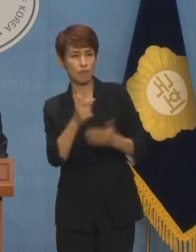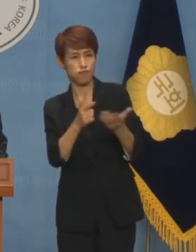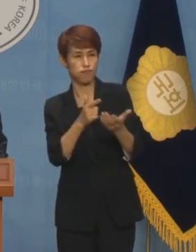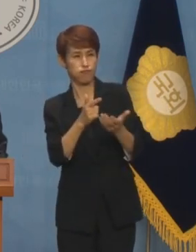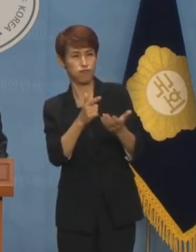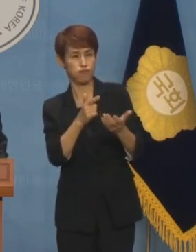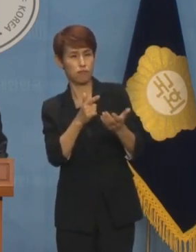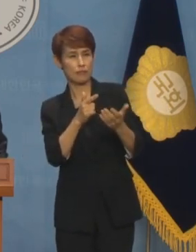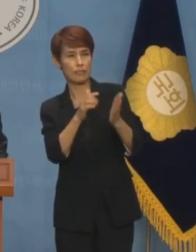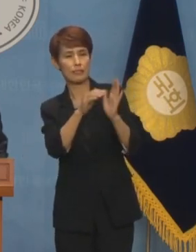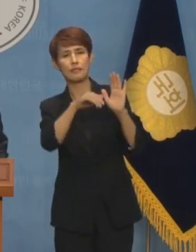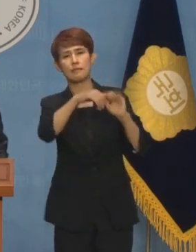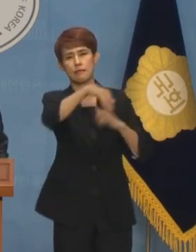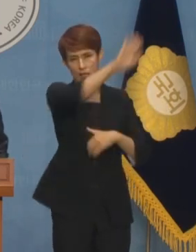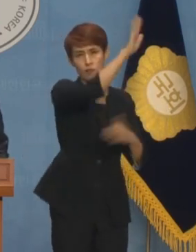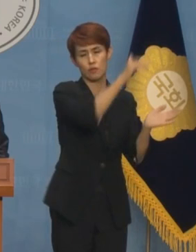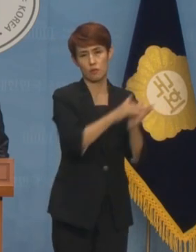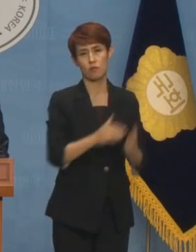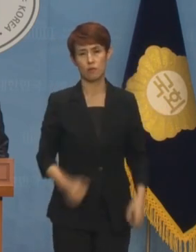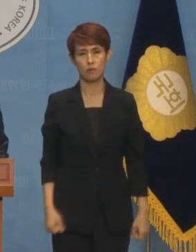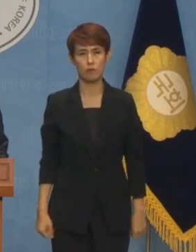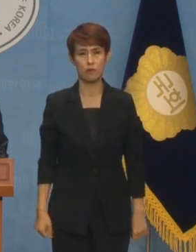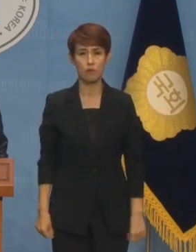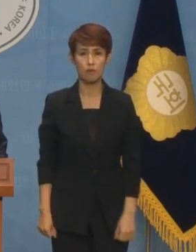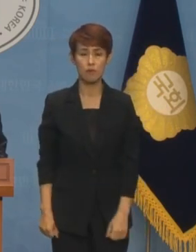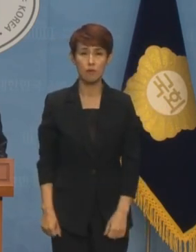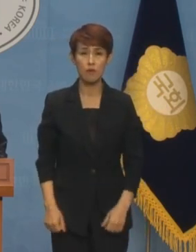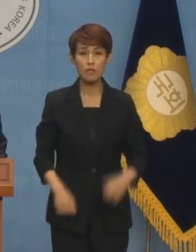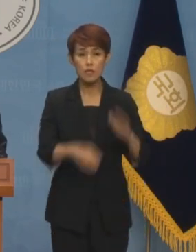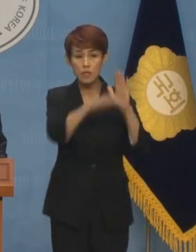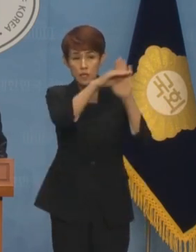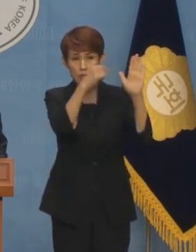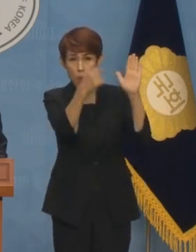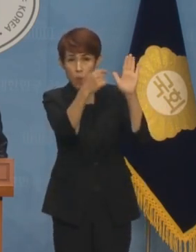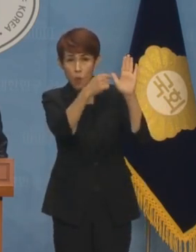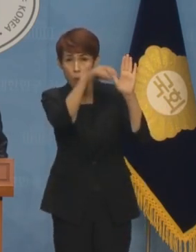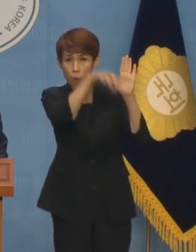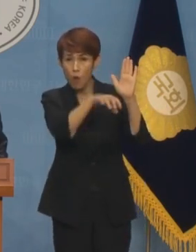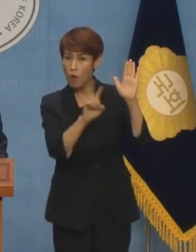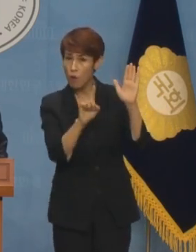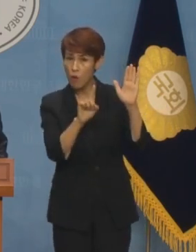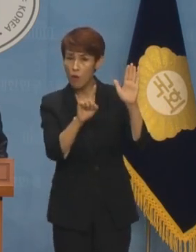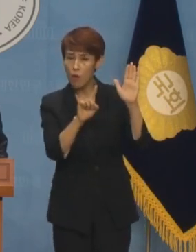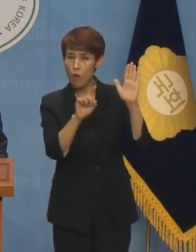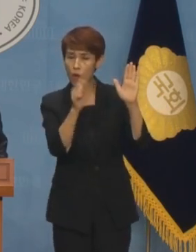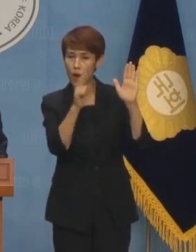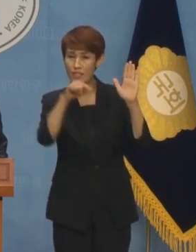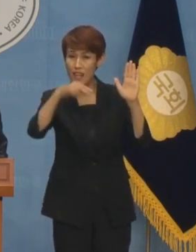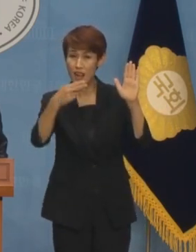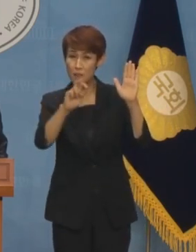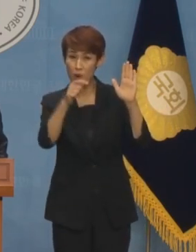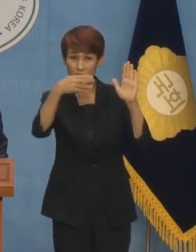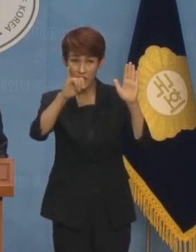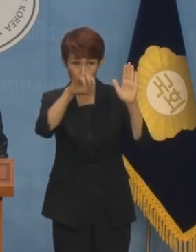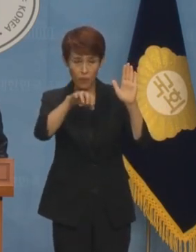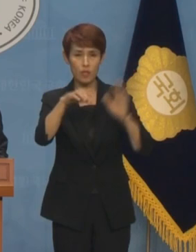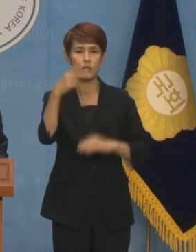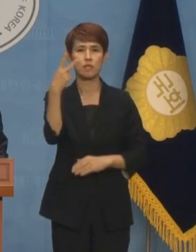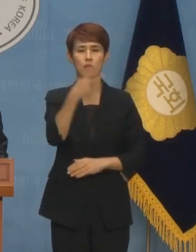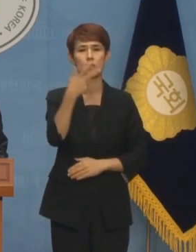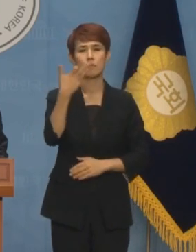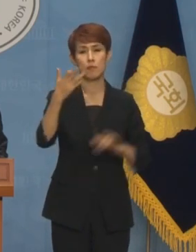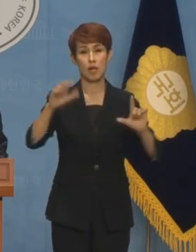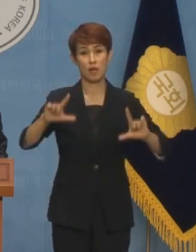받아 퇴각하였습니다. 화살머리 고지는 어떤 지역입니까? 2018년